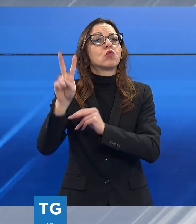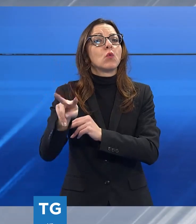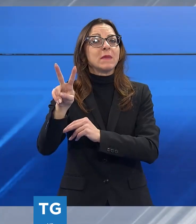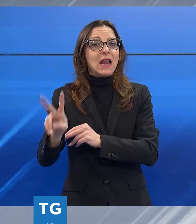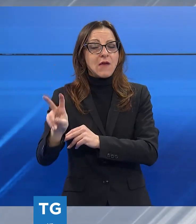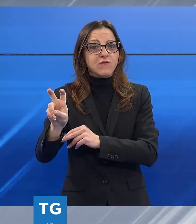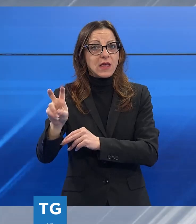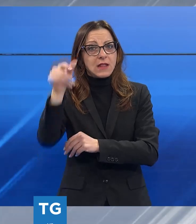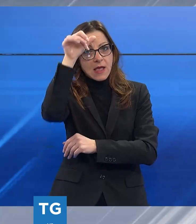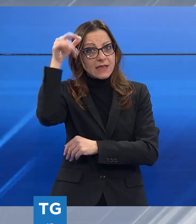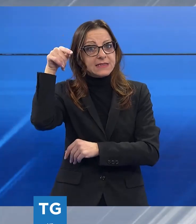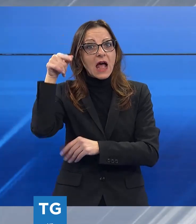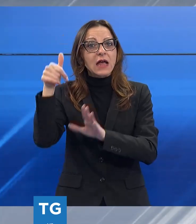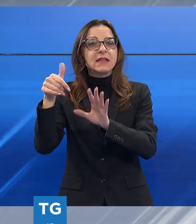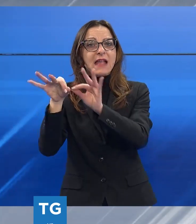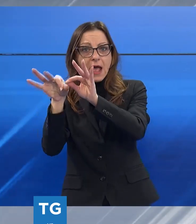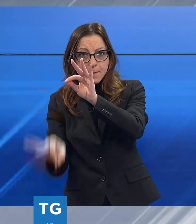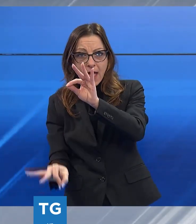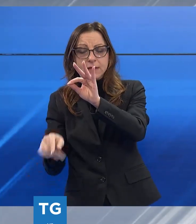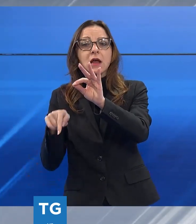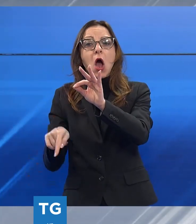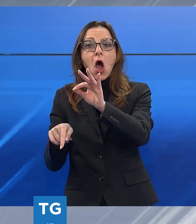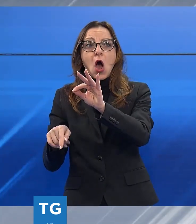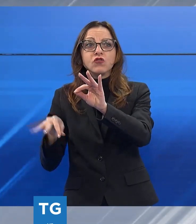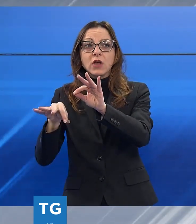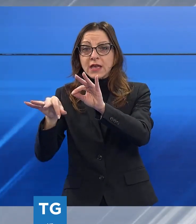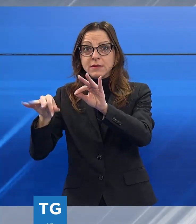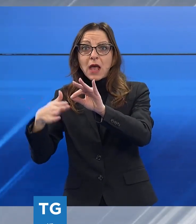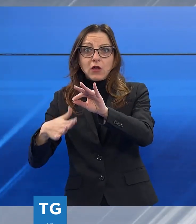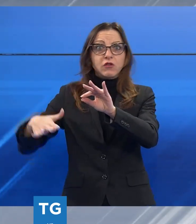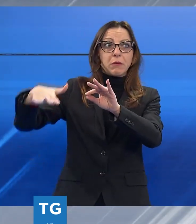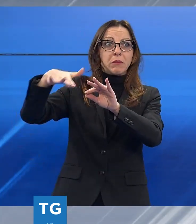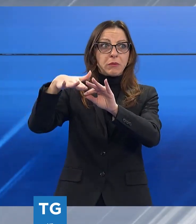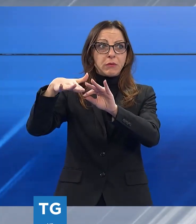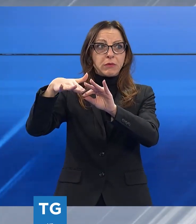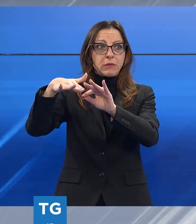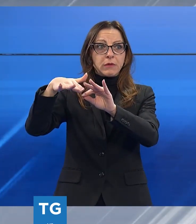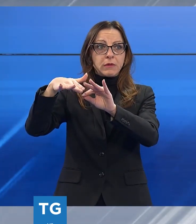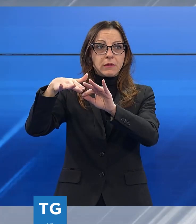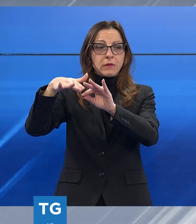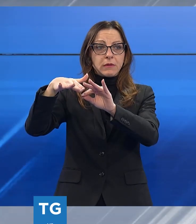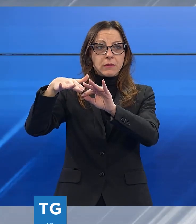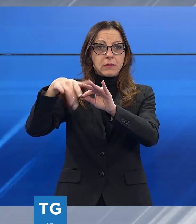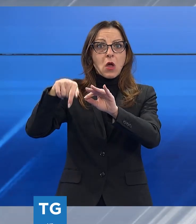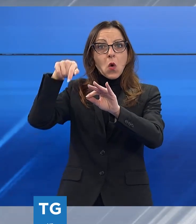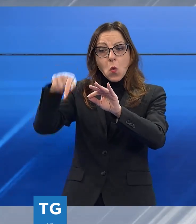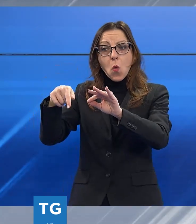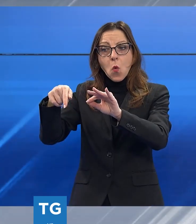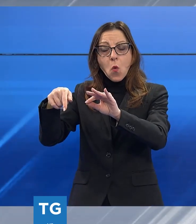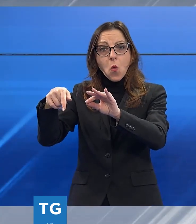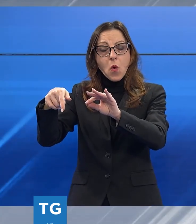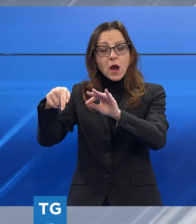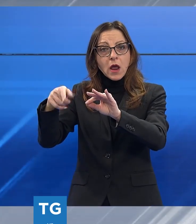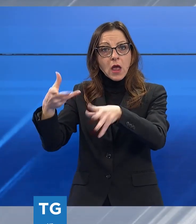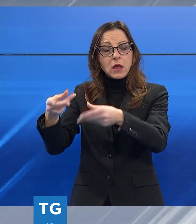metri, oggi è lambita da una piccola spiaggia che copre addirittura i parabordi. Di lì si nota anche il problema,